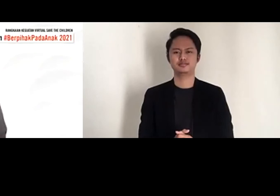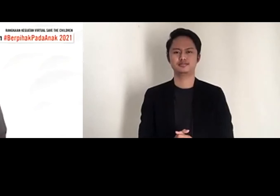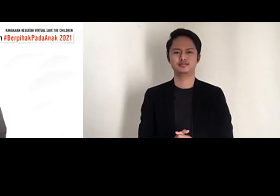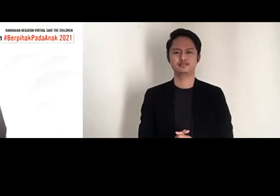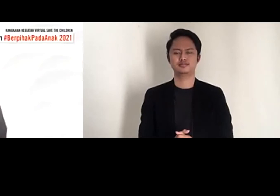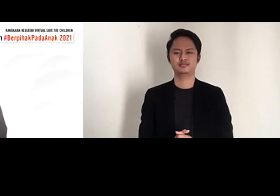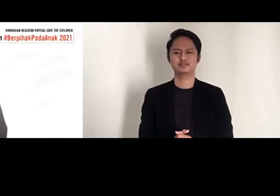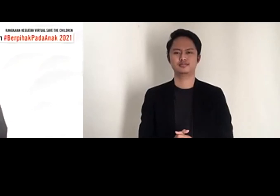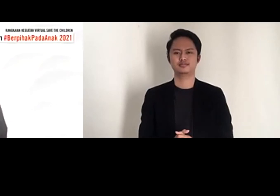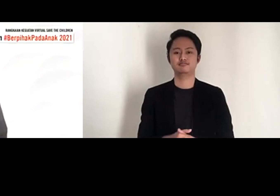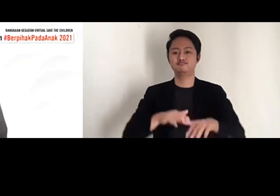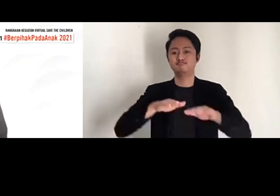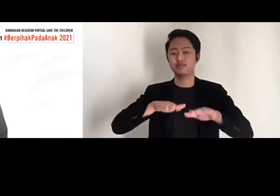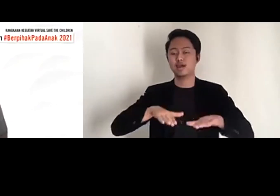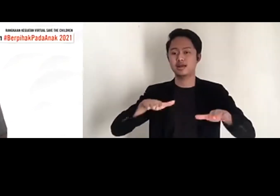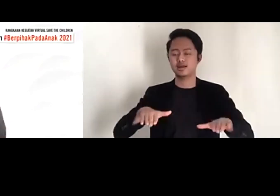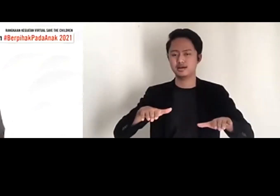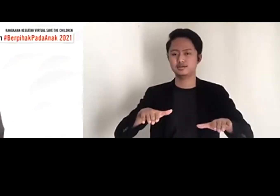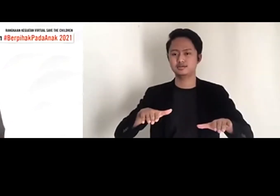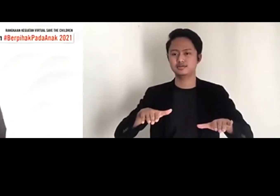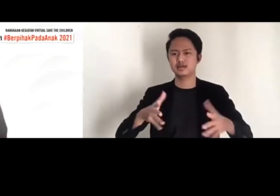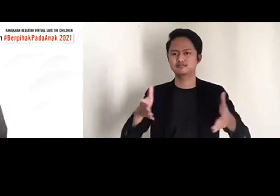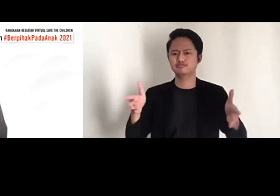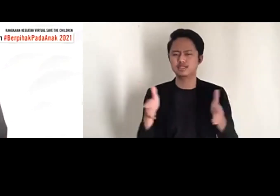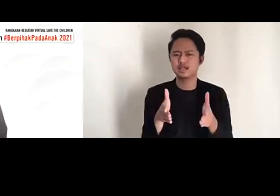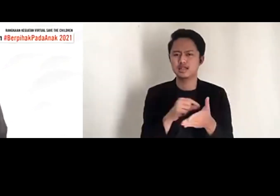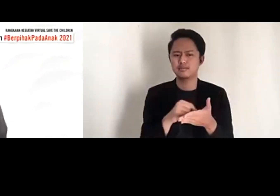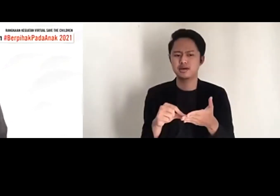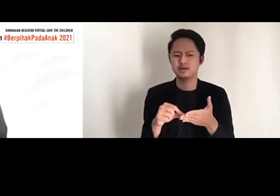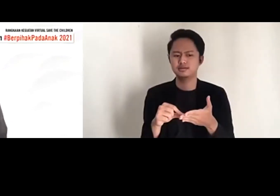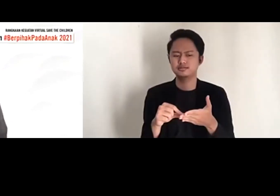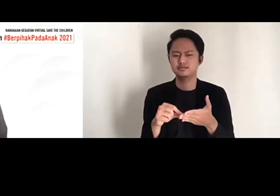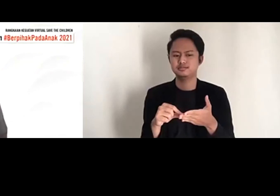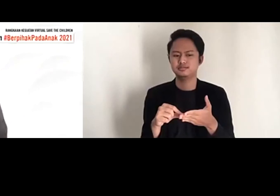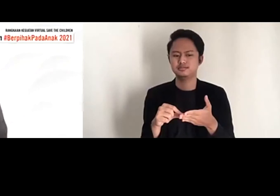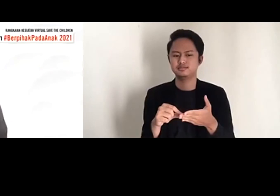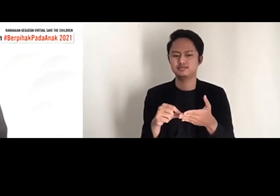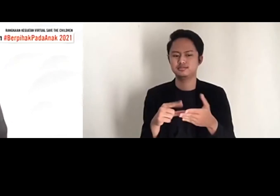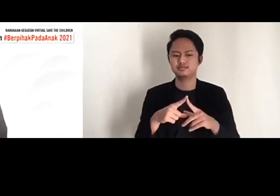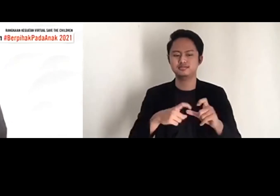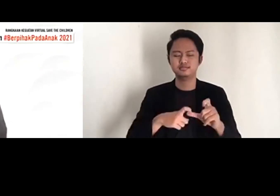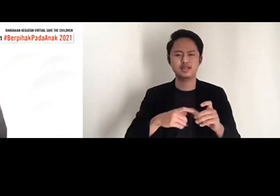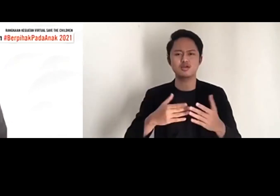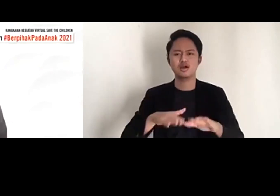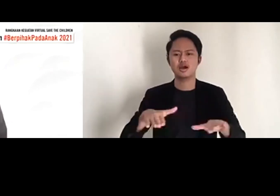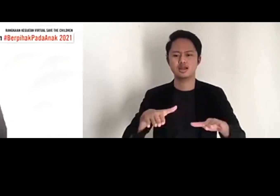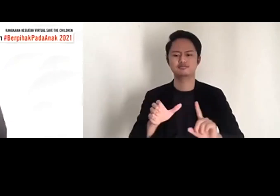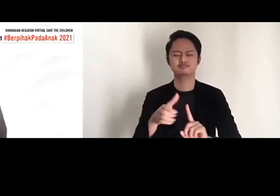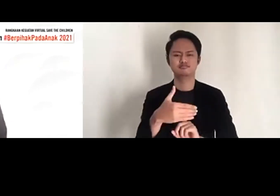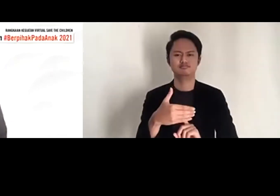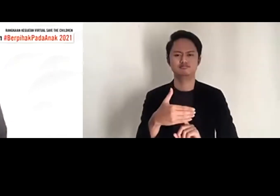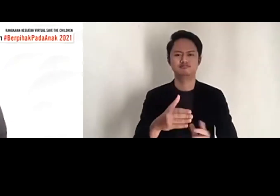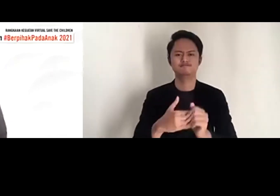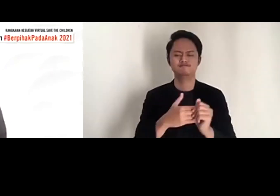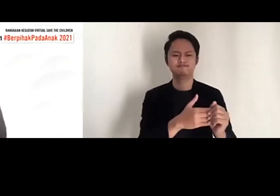perlindungan anak di sekolah atau disingkat menjadi PAS dan perlindungan anak terpadu